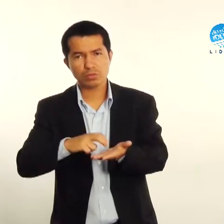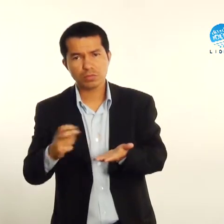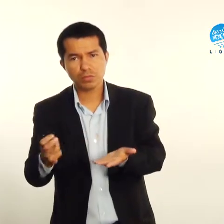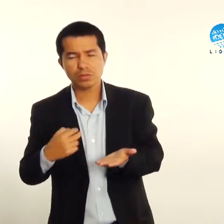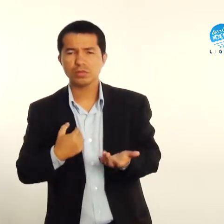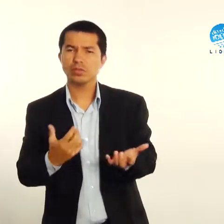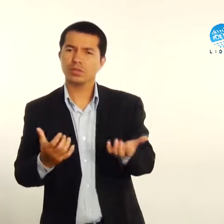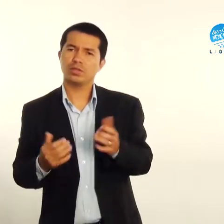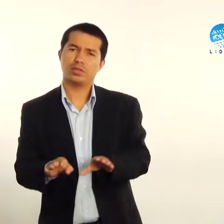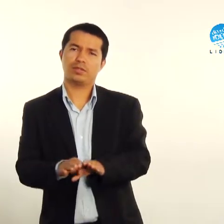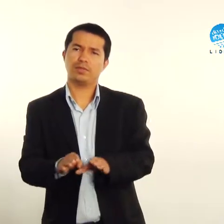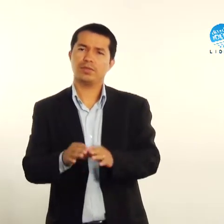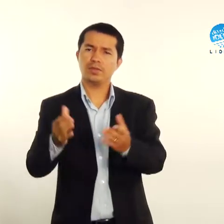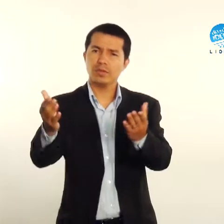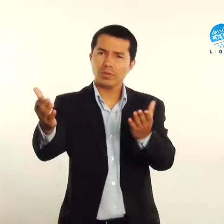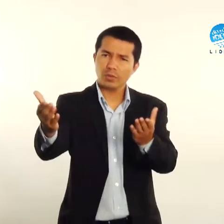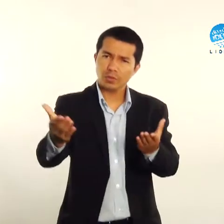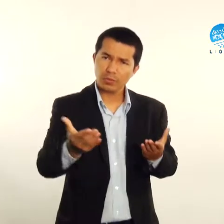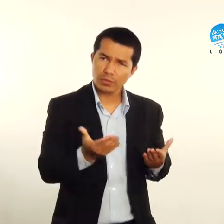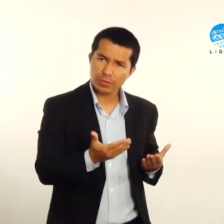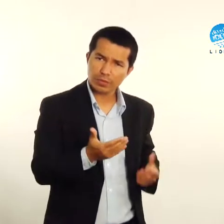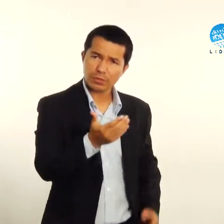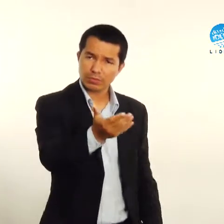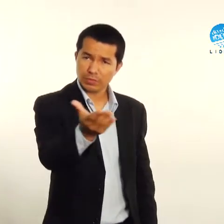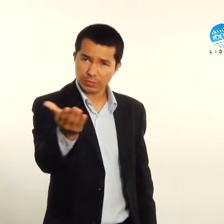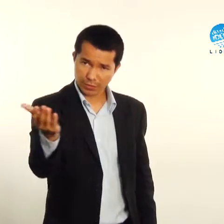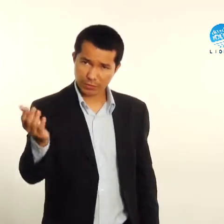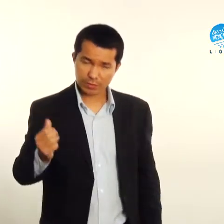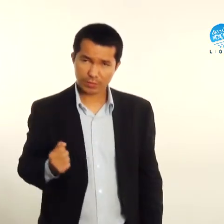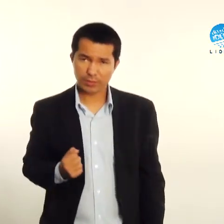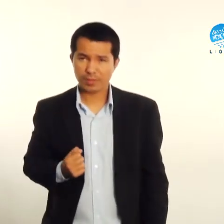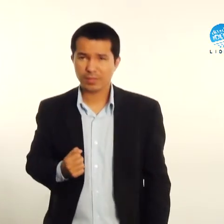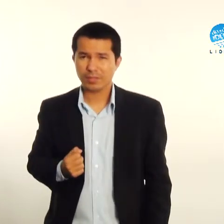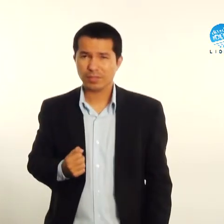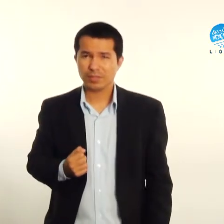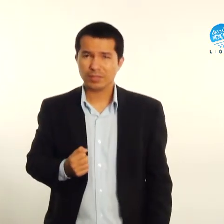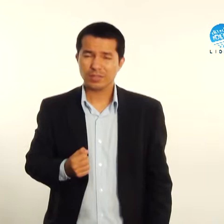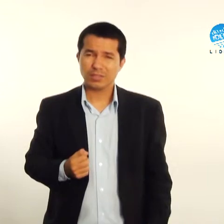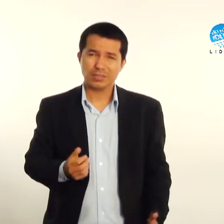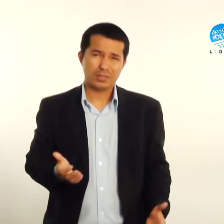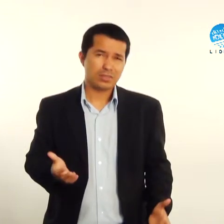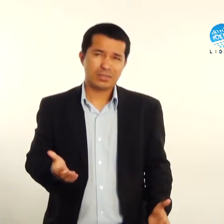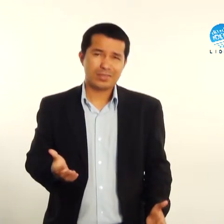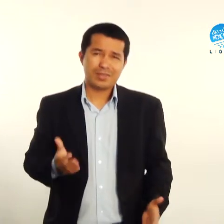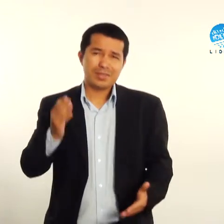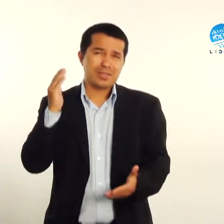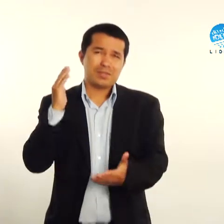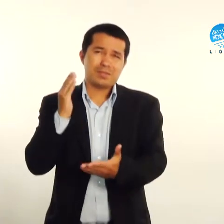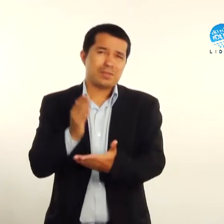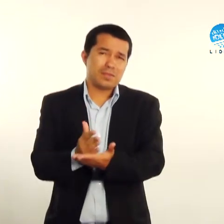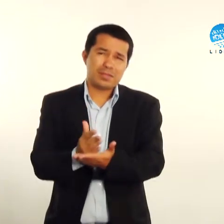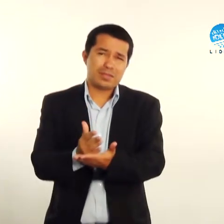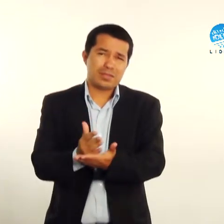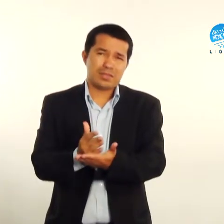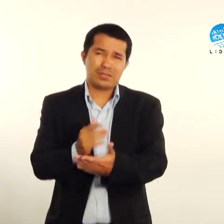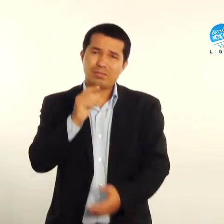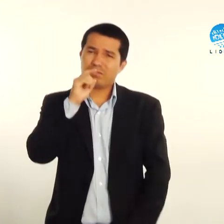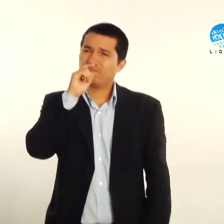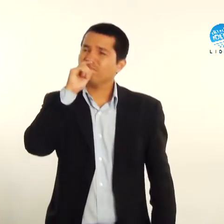E nessa manhã o que eu queria fazer é convidar você a deixar de parecer o maior diante